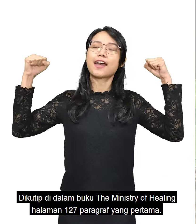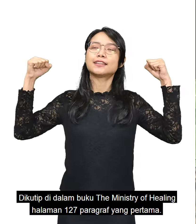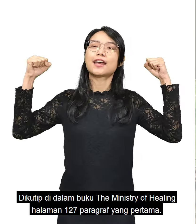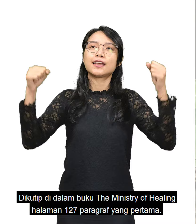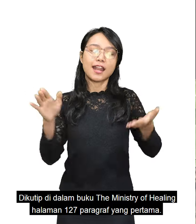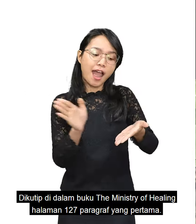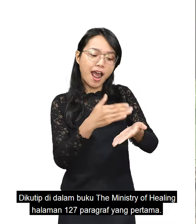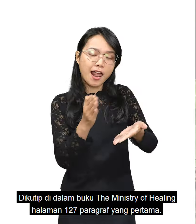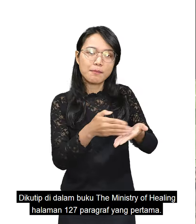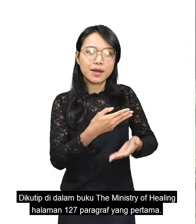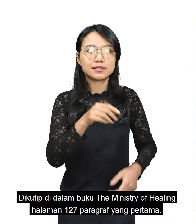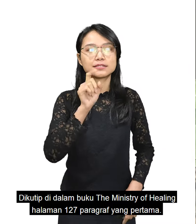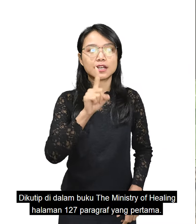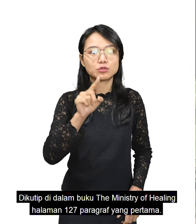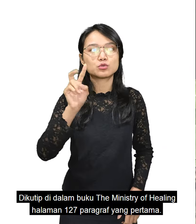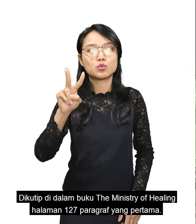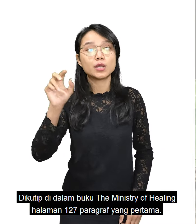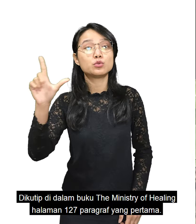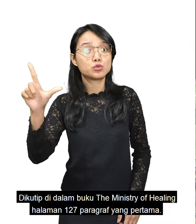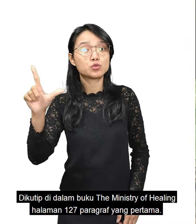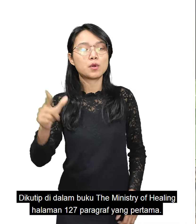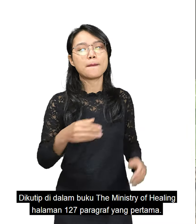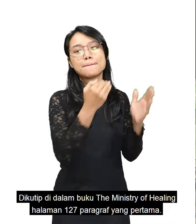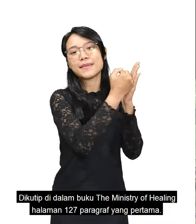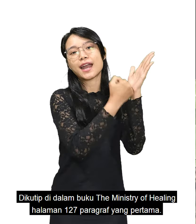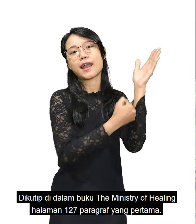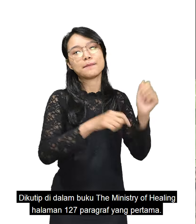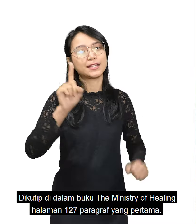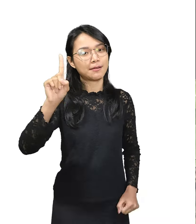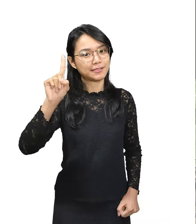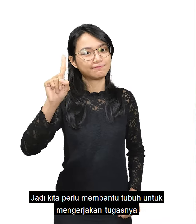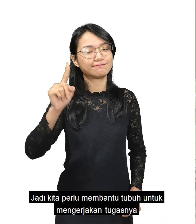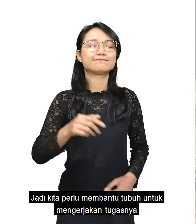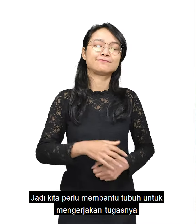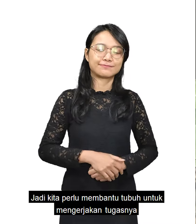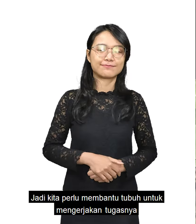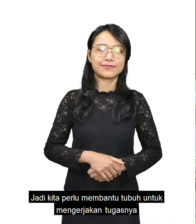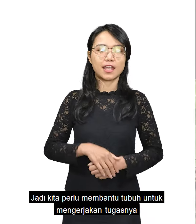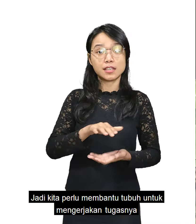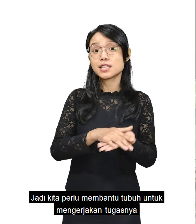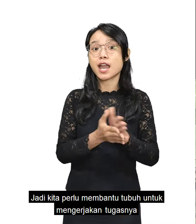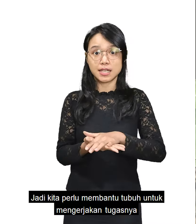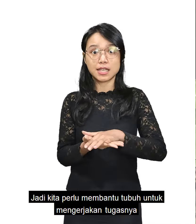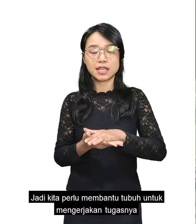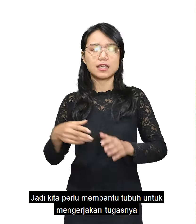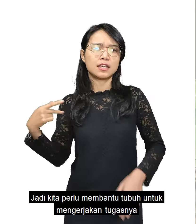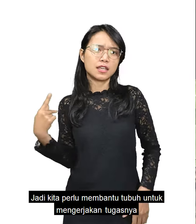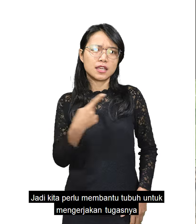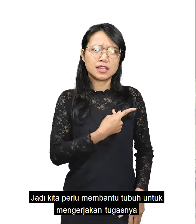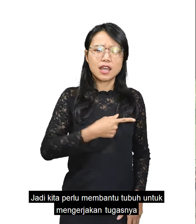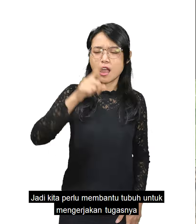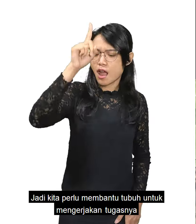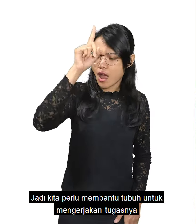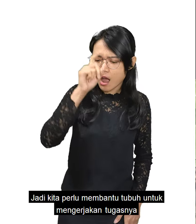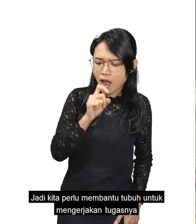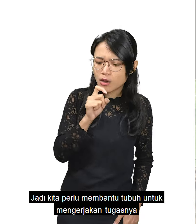127 paragraf yang pertama sama jadi kita perlu membantu tubuh untuk